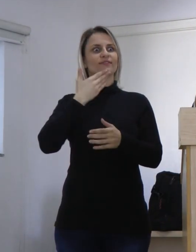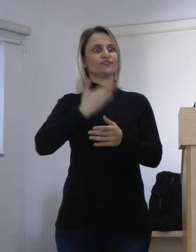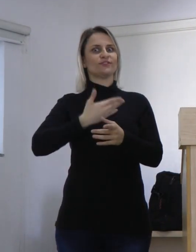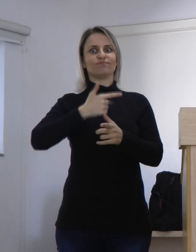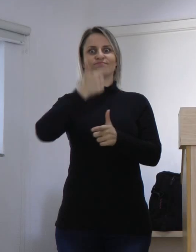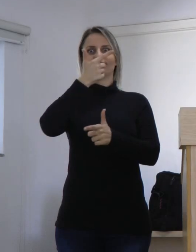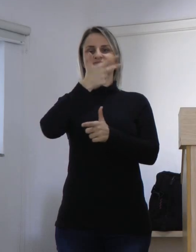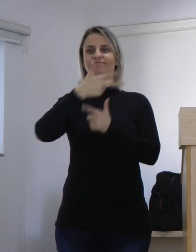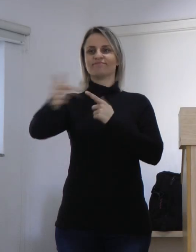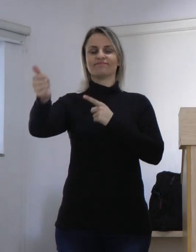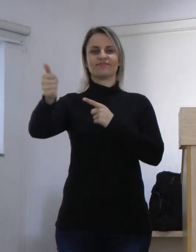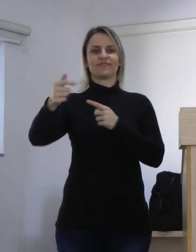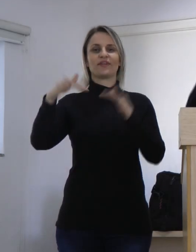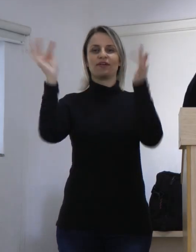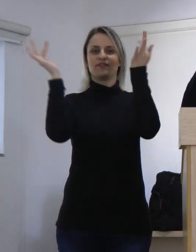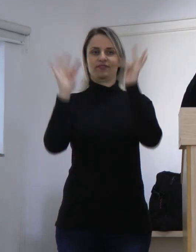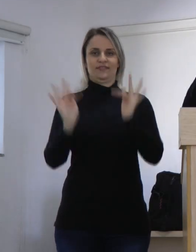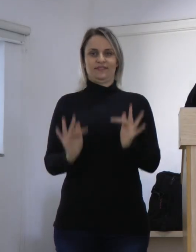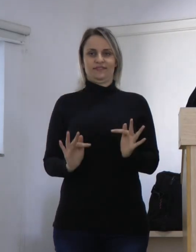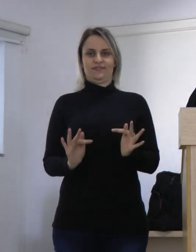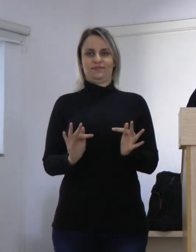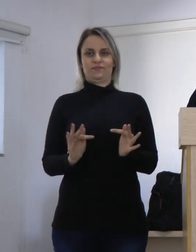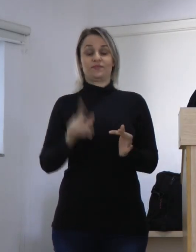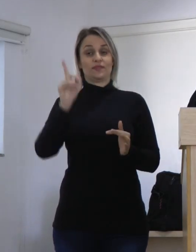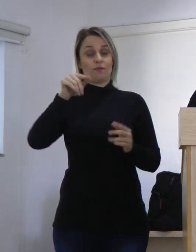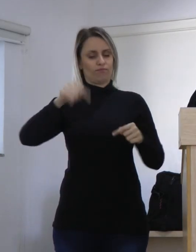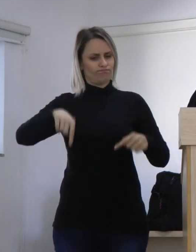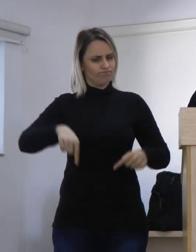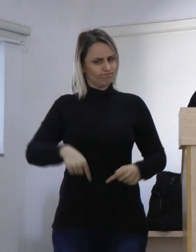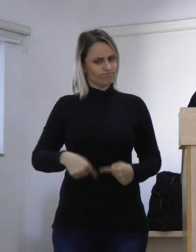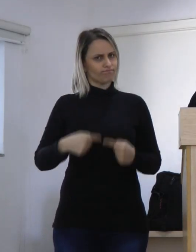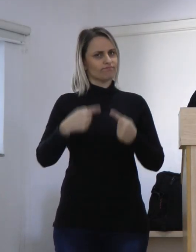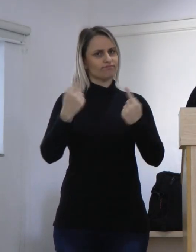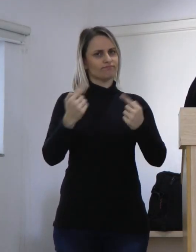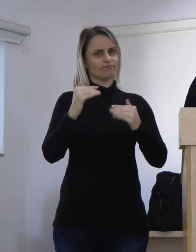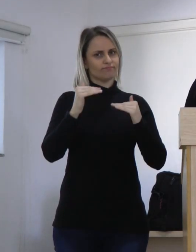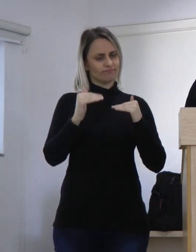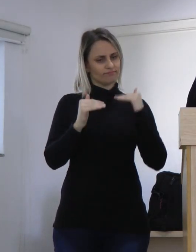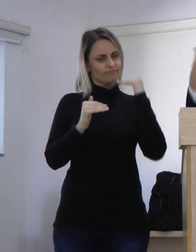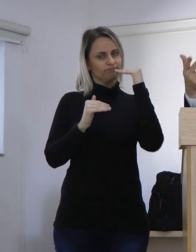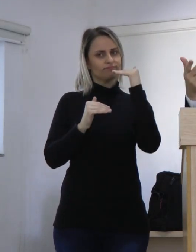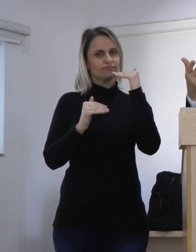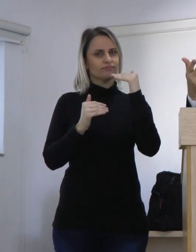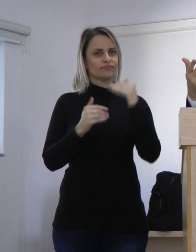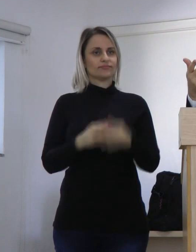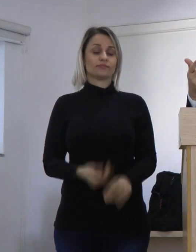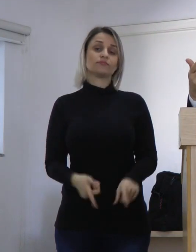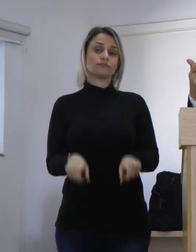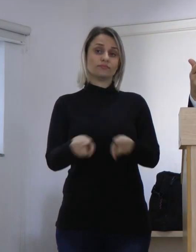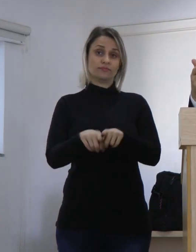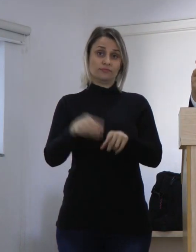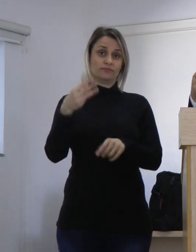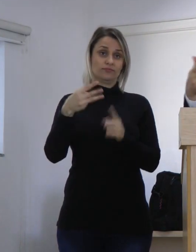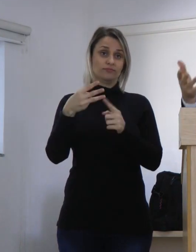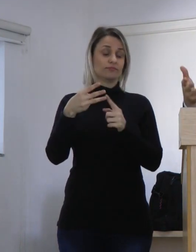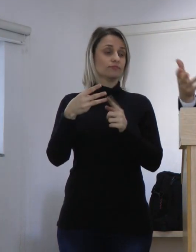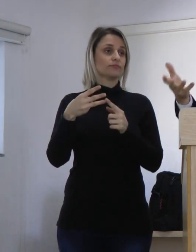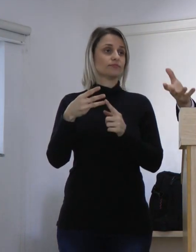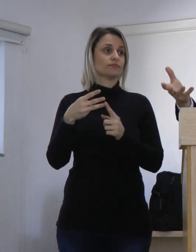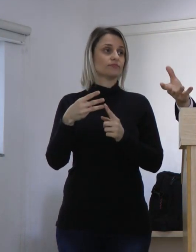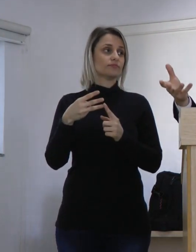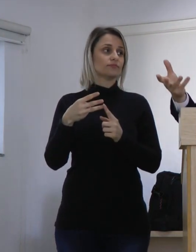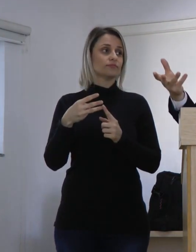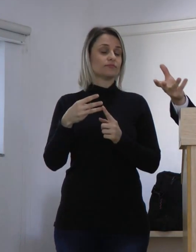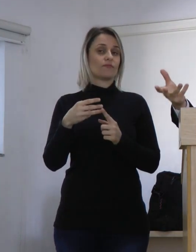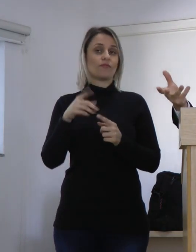ficam felizes. Então, superar desafios também. E outra coisa, que curiosamente